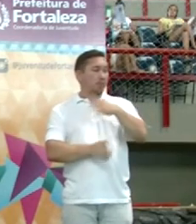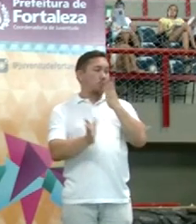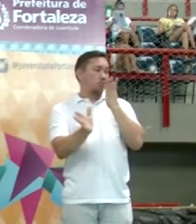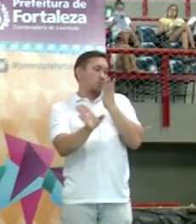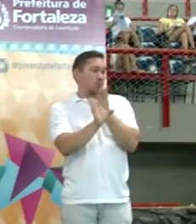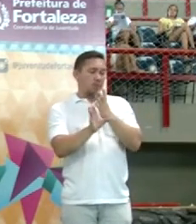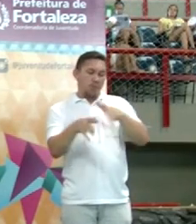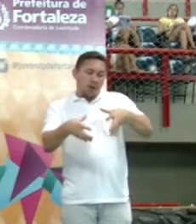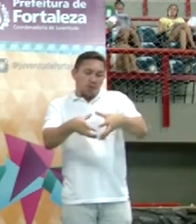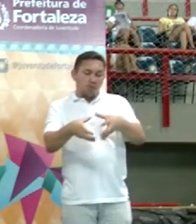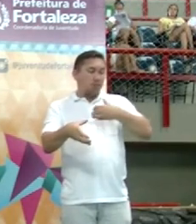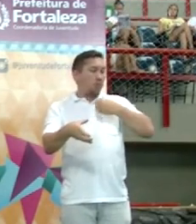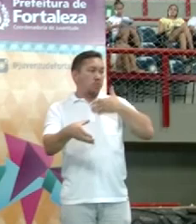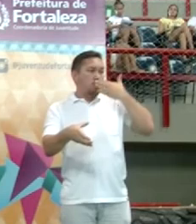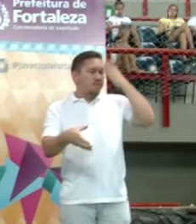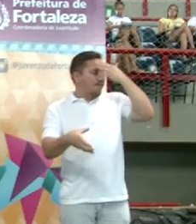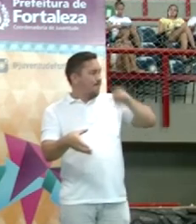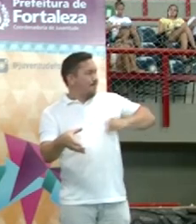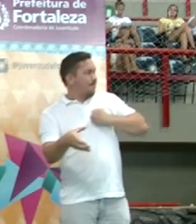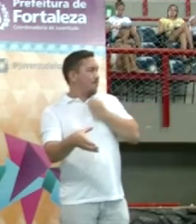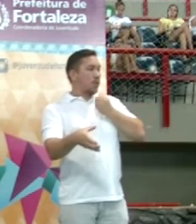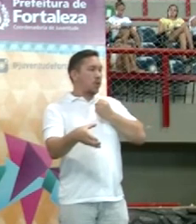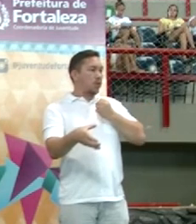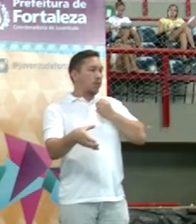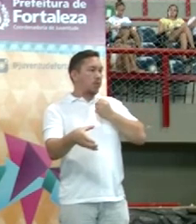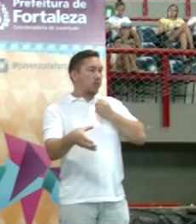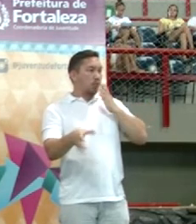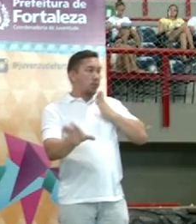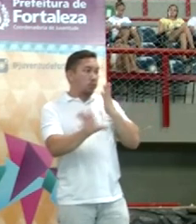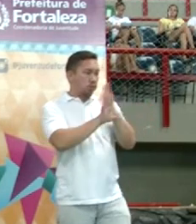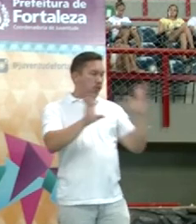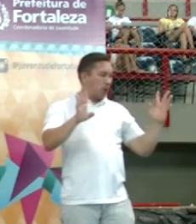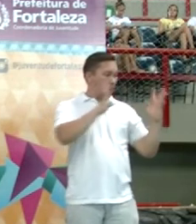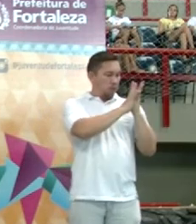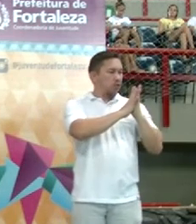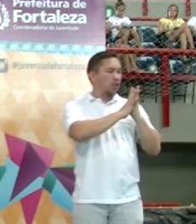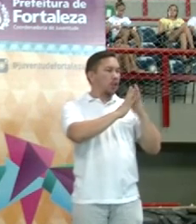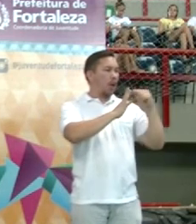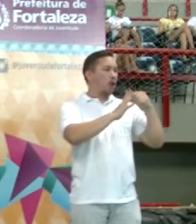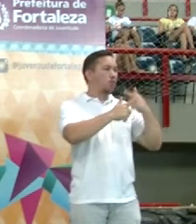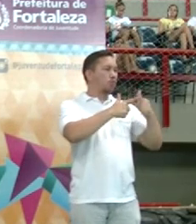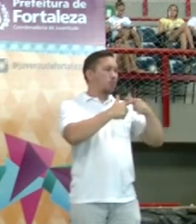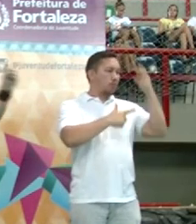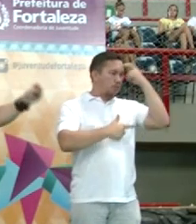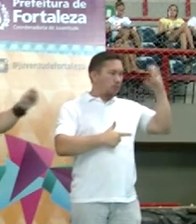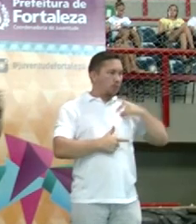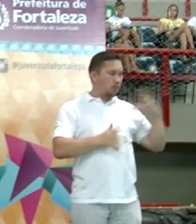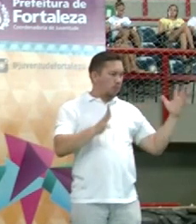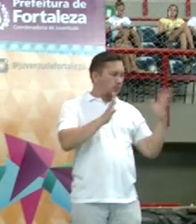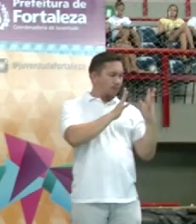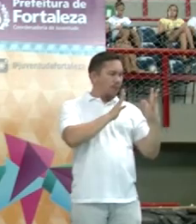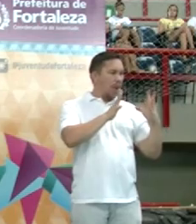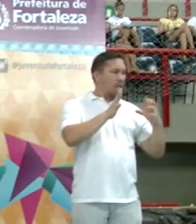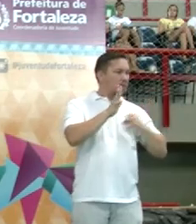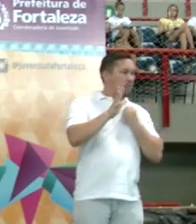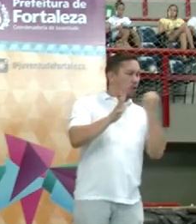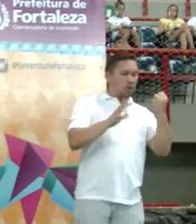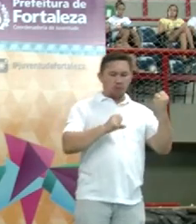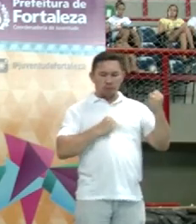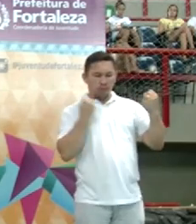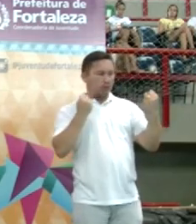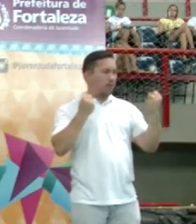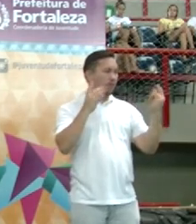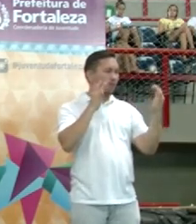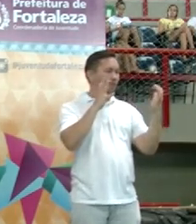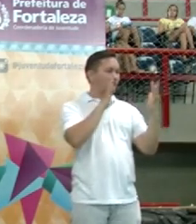árabes um ódio. E aí, se já havia o choque cultural, tu imagina ódio permeado por ódio. Ódio